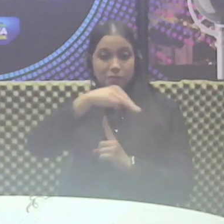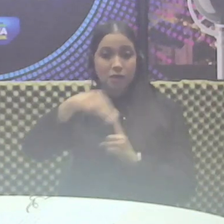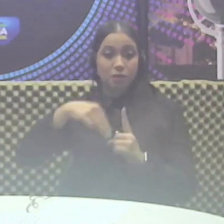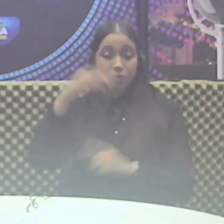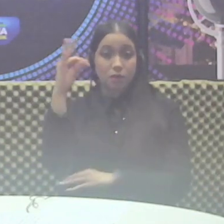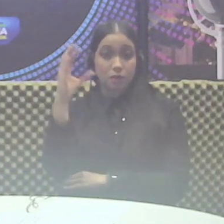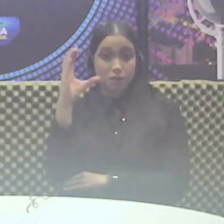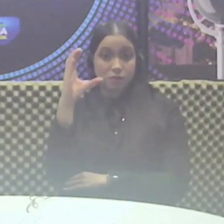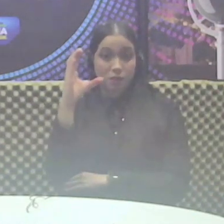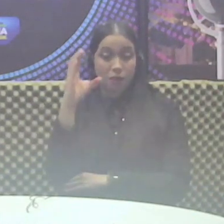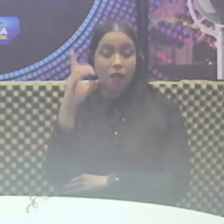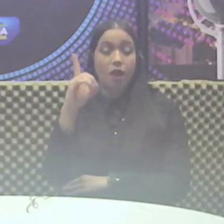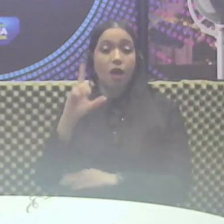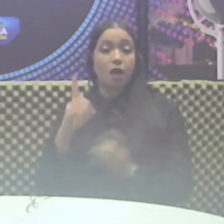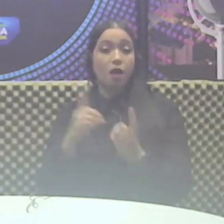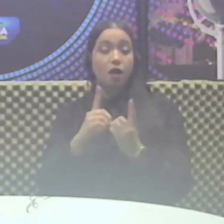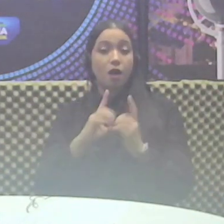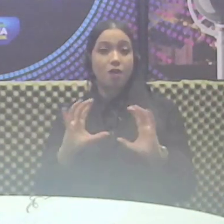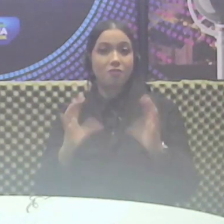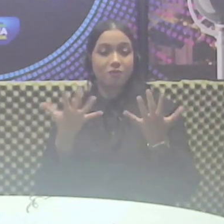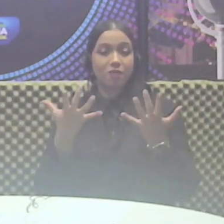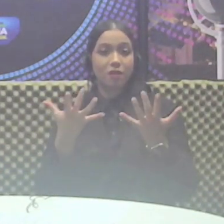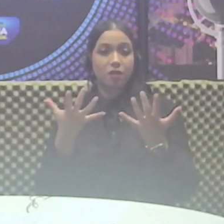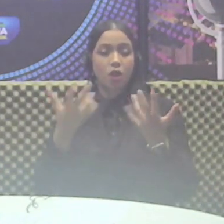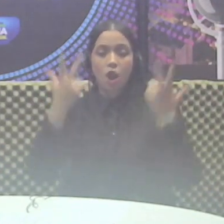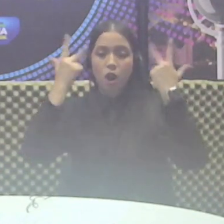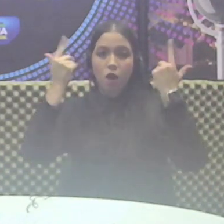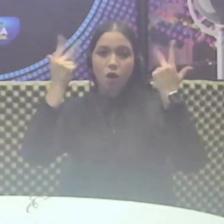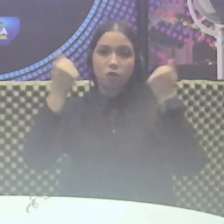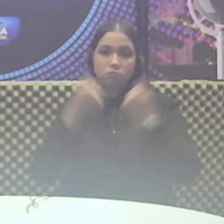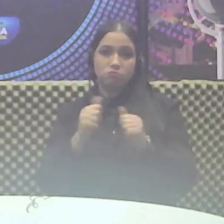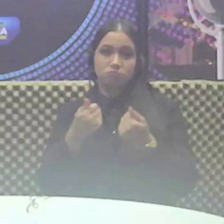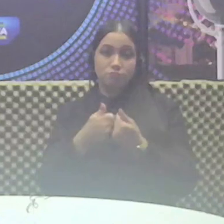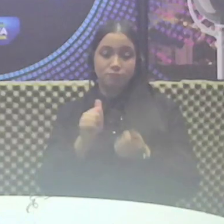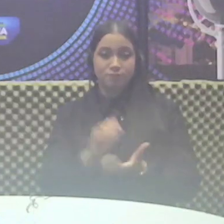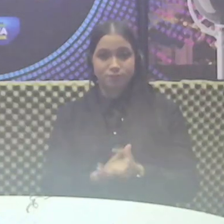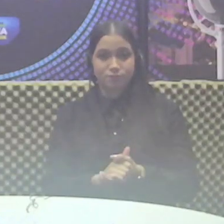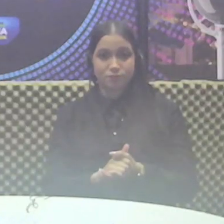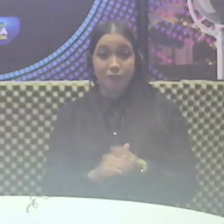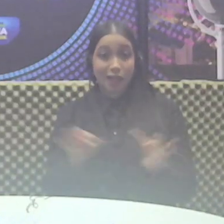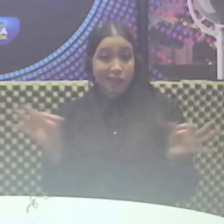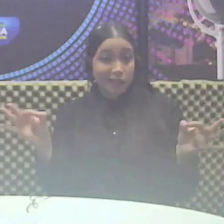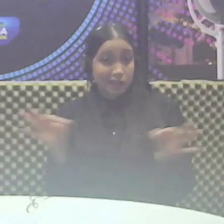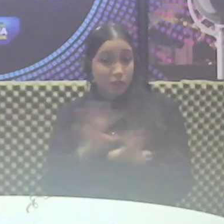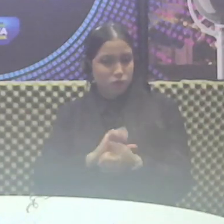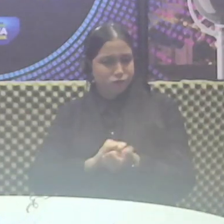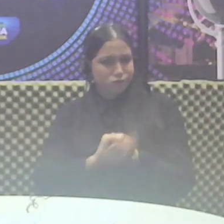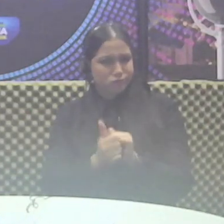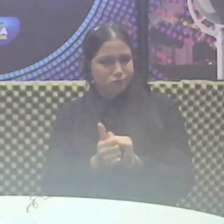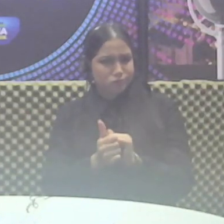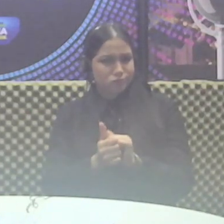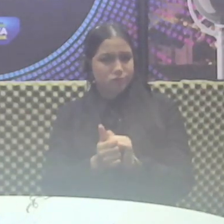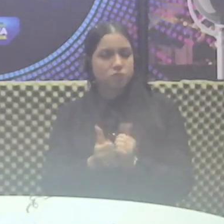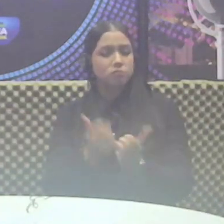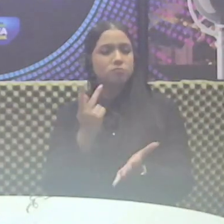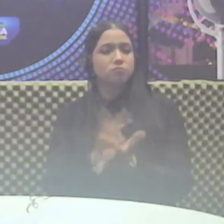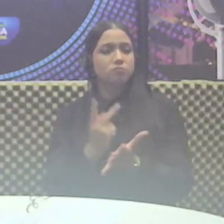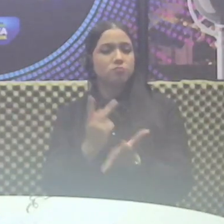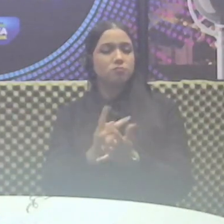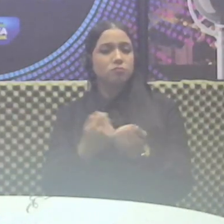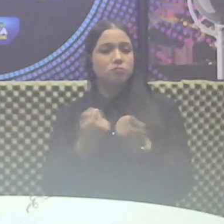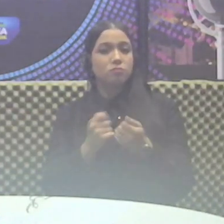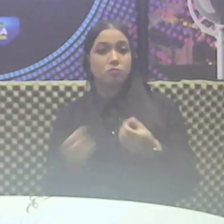Central atenderá ao evento com veículos operando normalmente. Após o término da partida, as mesmas linhas